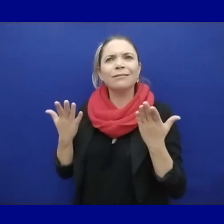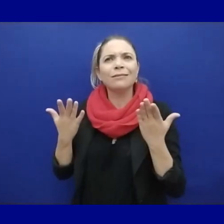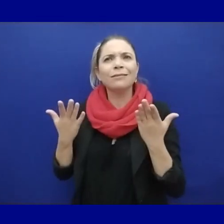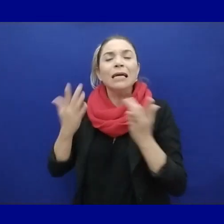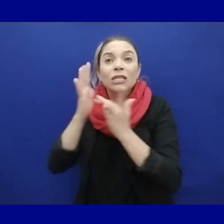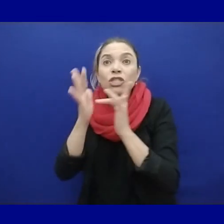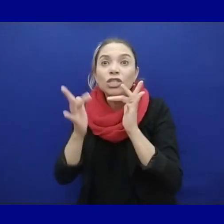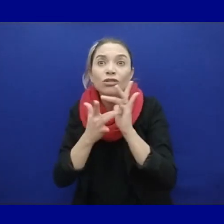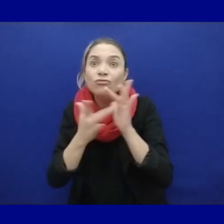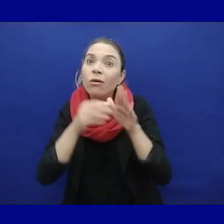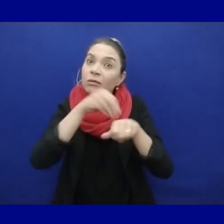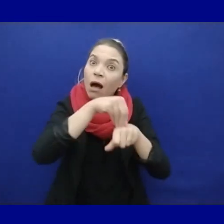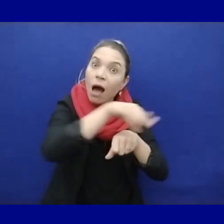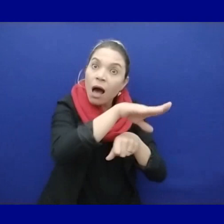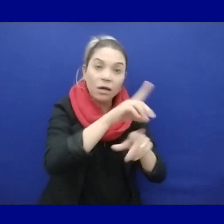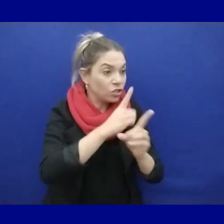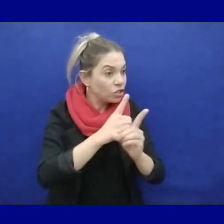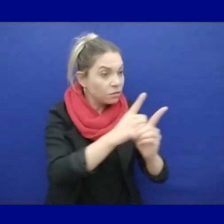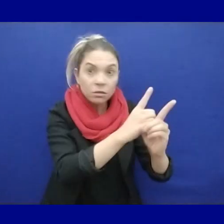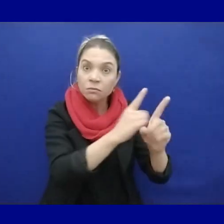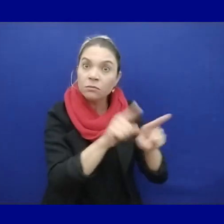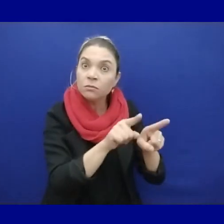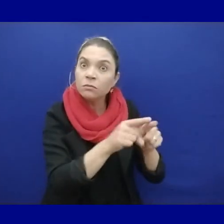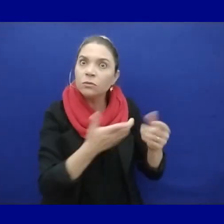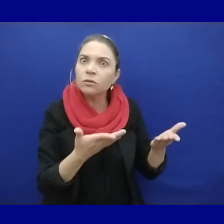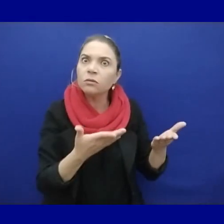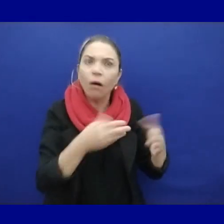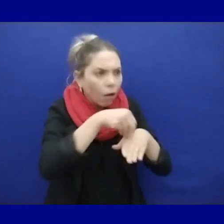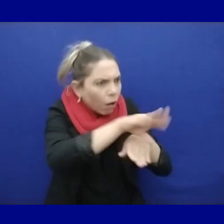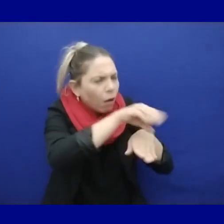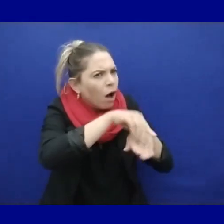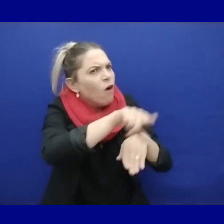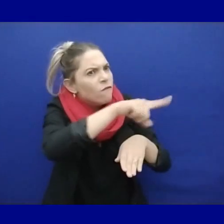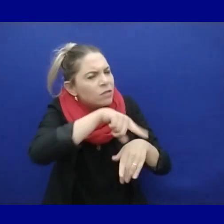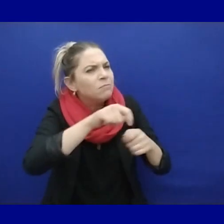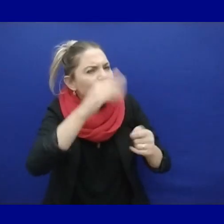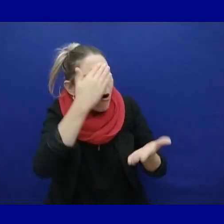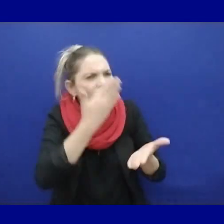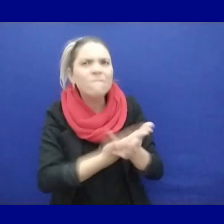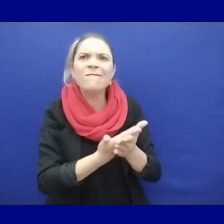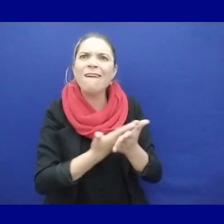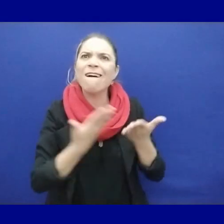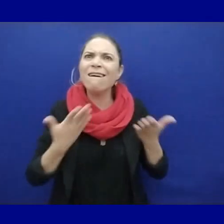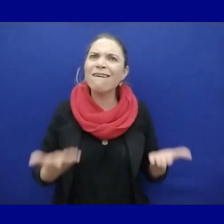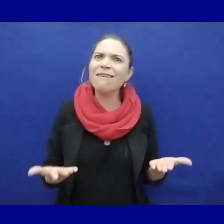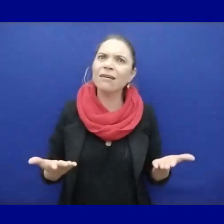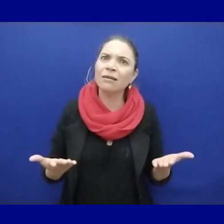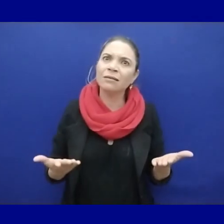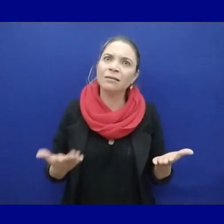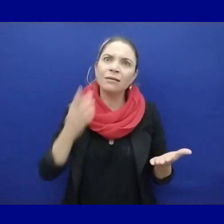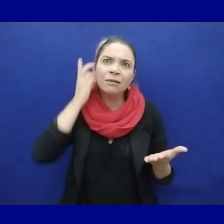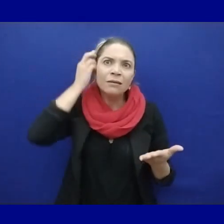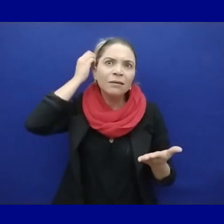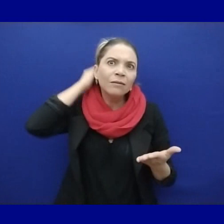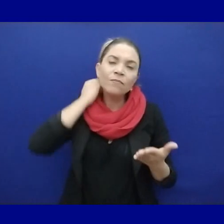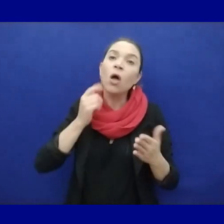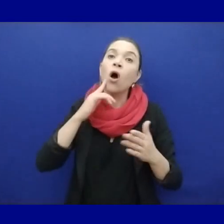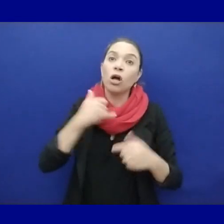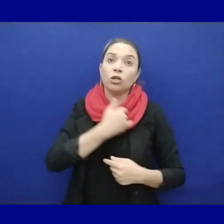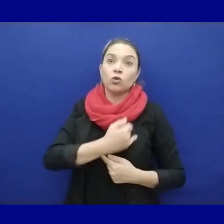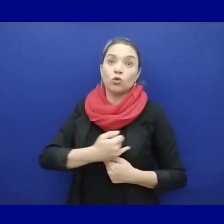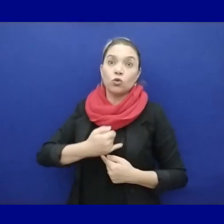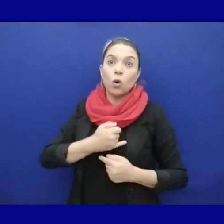ministério terreno. E assim aconteceu porque Jesus e o Pai são um. Aliás, leia comigo